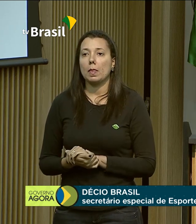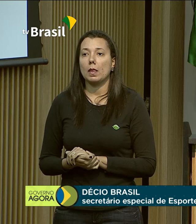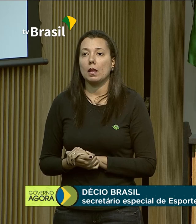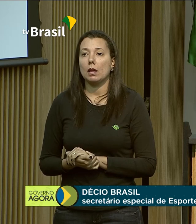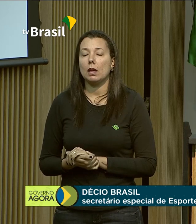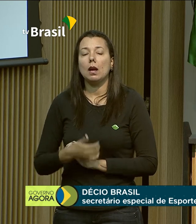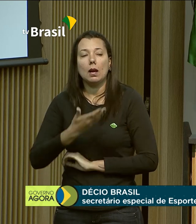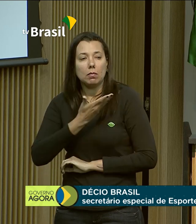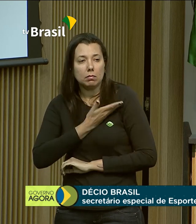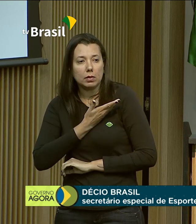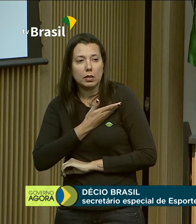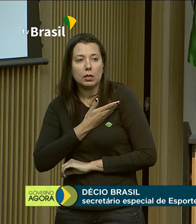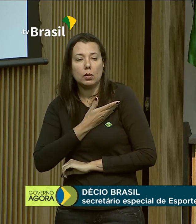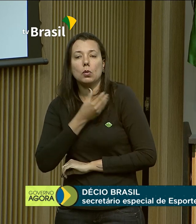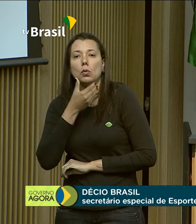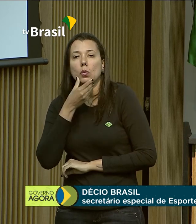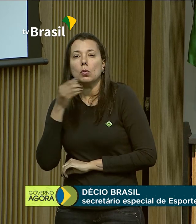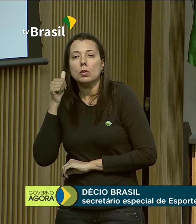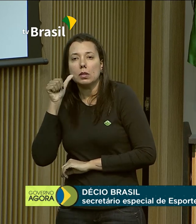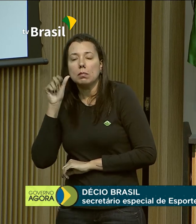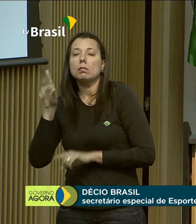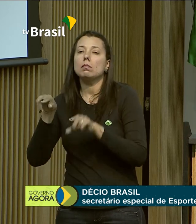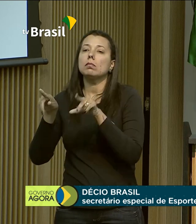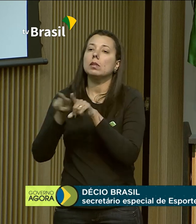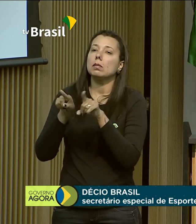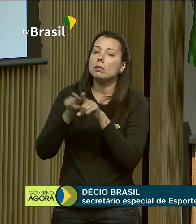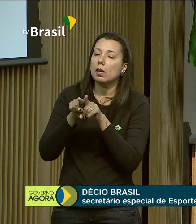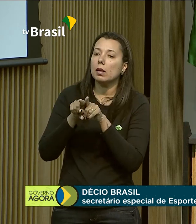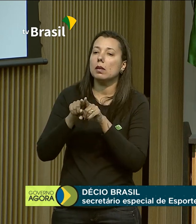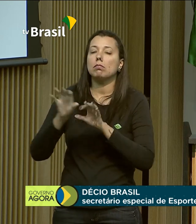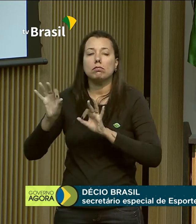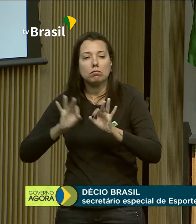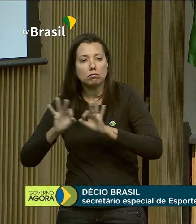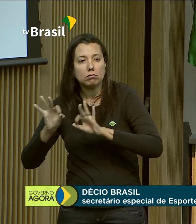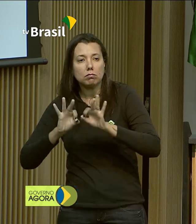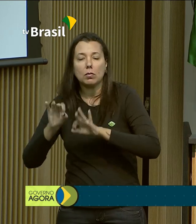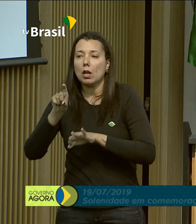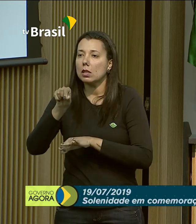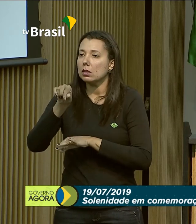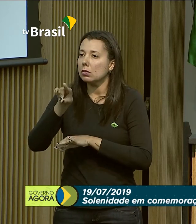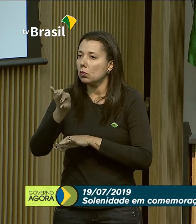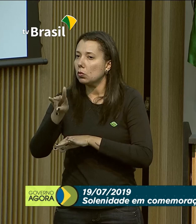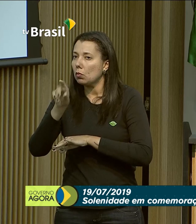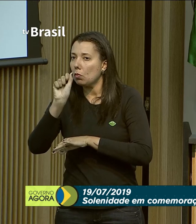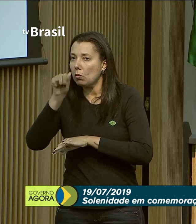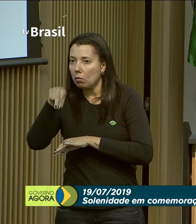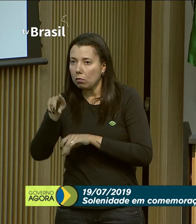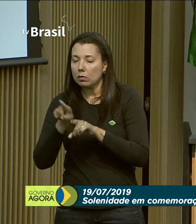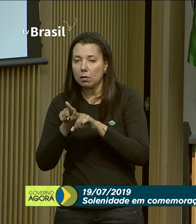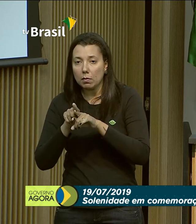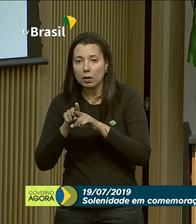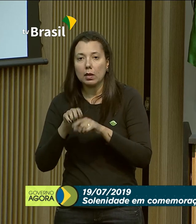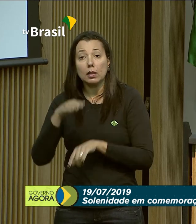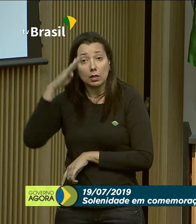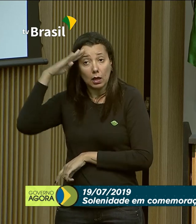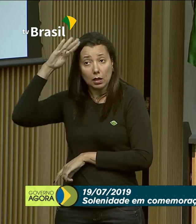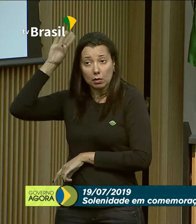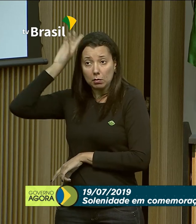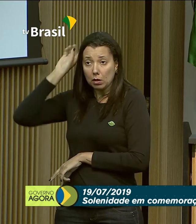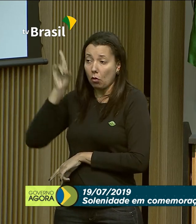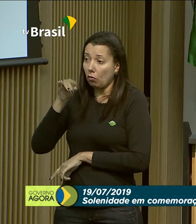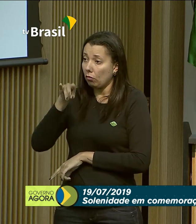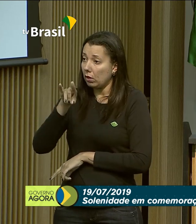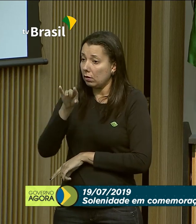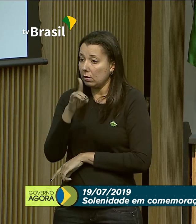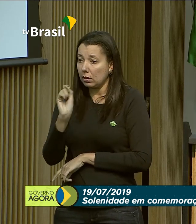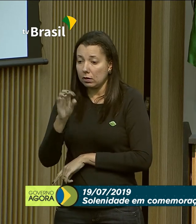estimados irmãos das turmas Santos Dumont, da Escola Preparatória e Juarez Távora, da Academia Militar da Agulha Negra, que estão